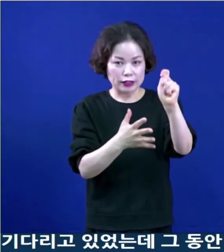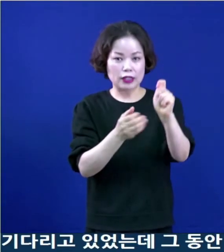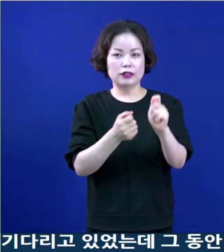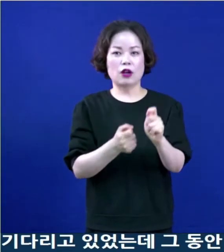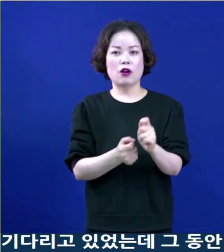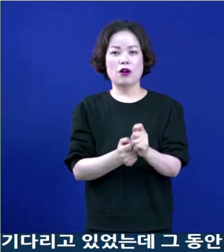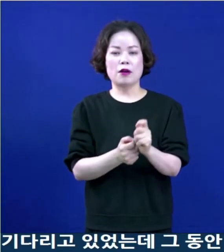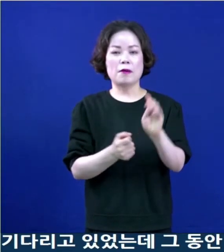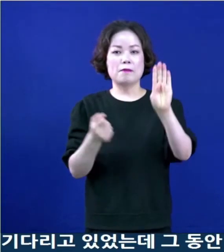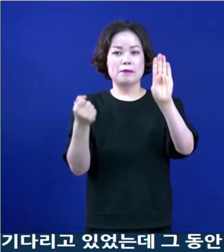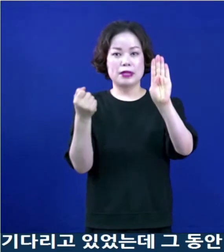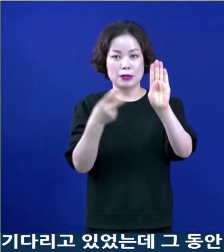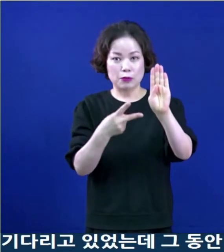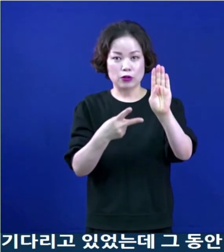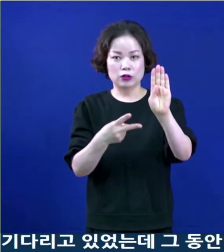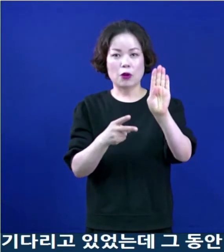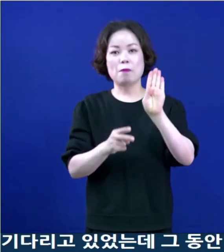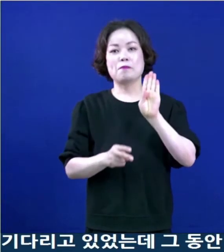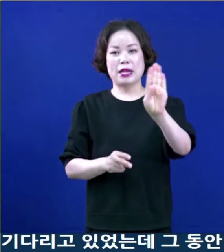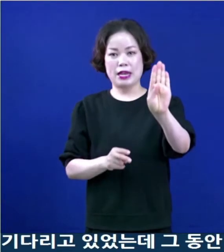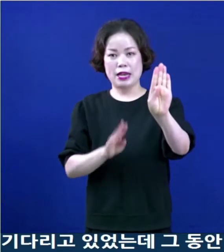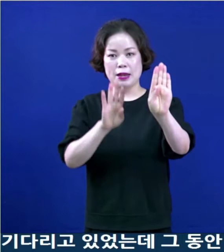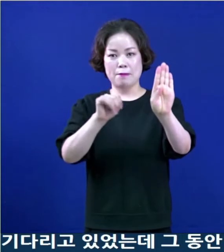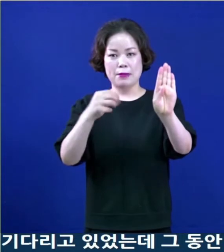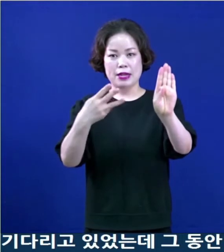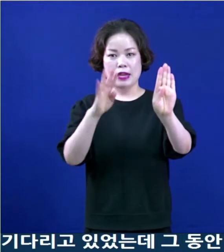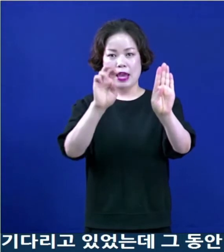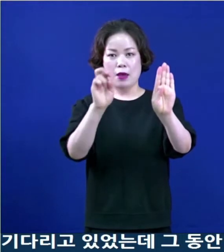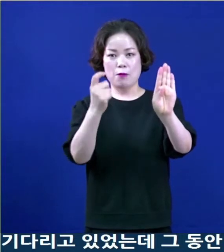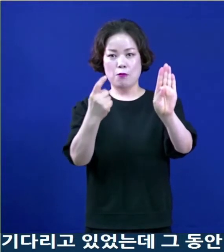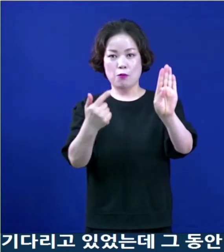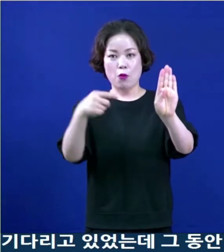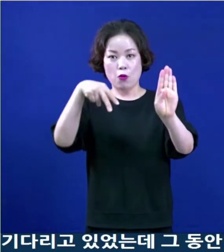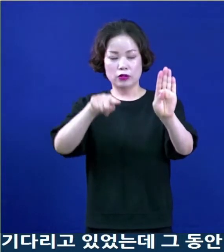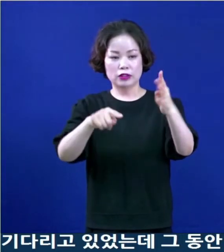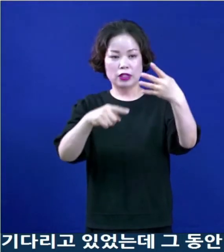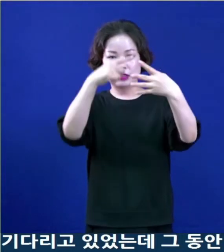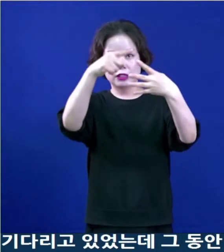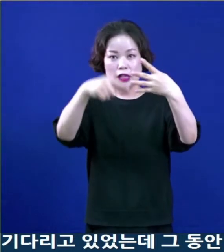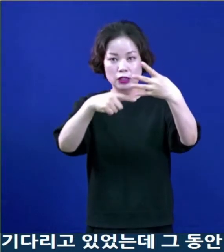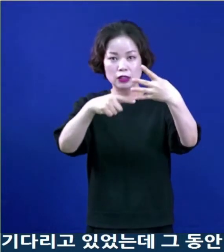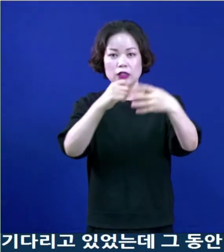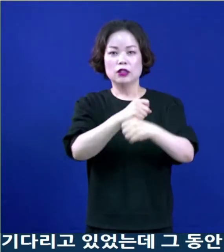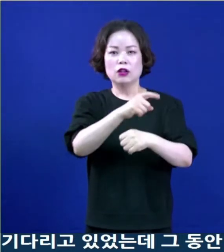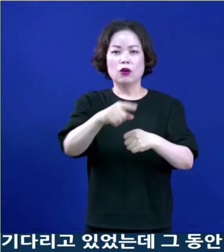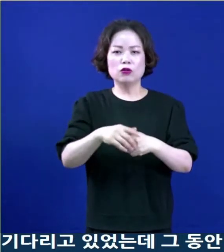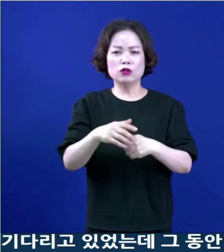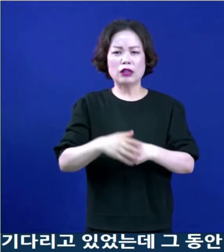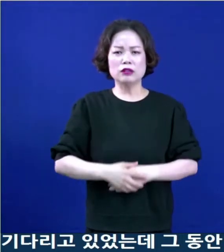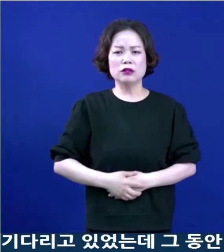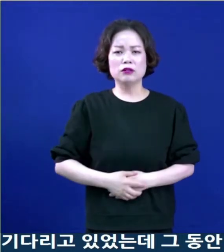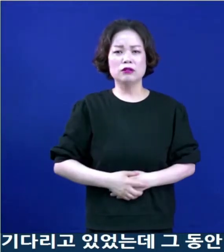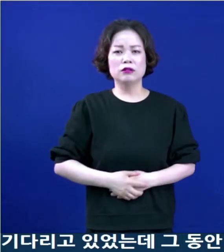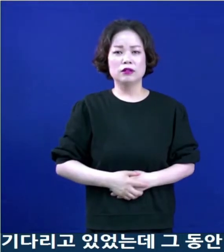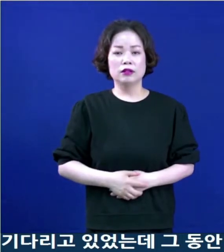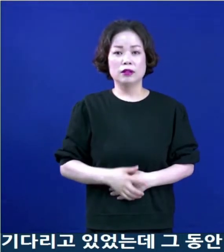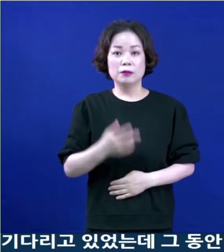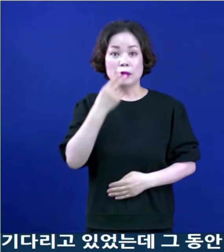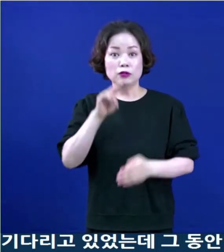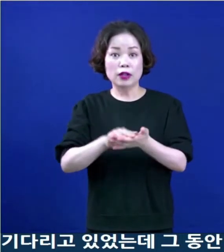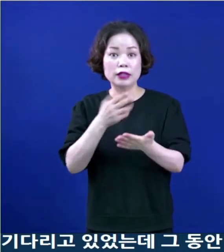4통의 편지이죠. 에베소서는 이 4통의 편지 중에 특징을 한 가지 가지고 있습니다. 다른 편지와는